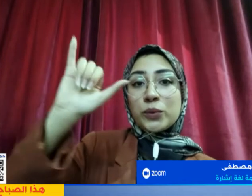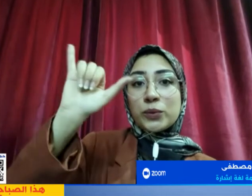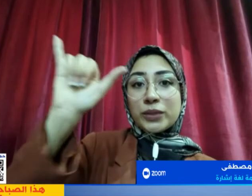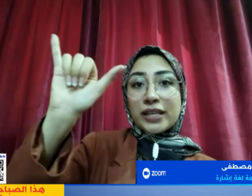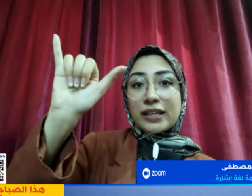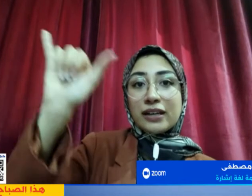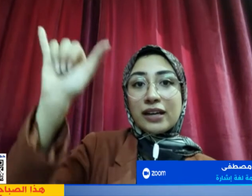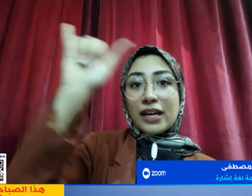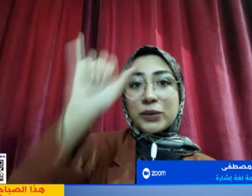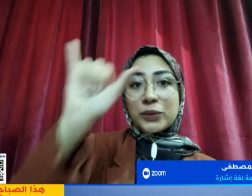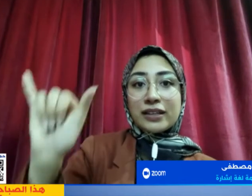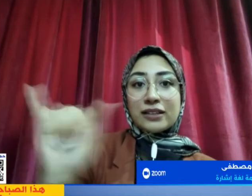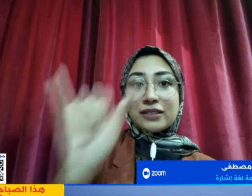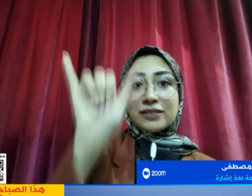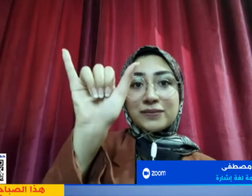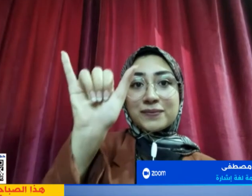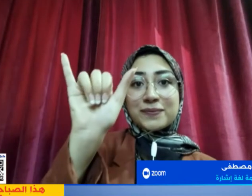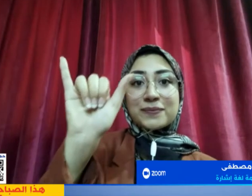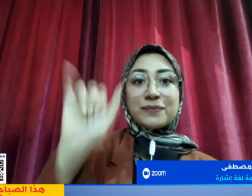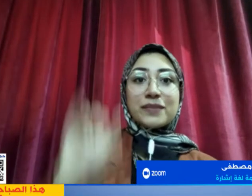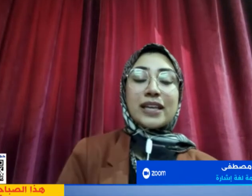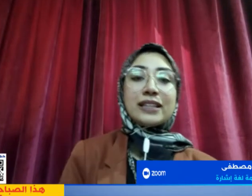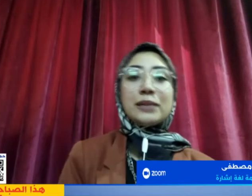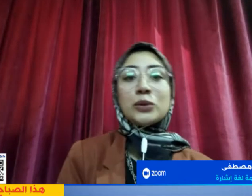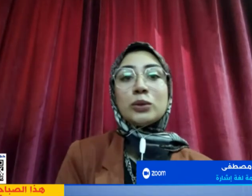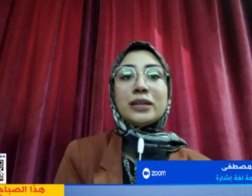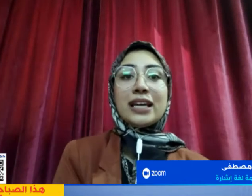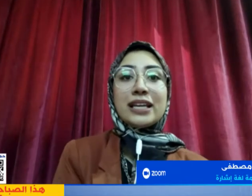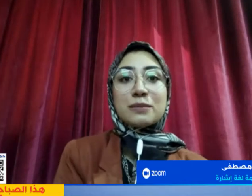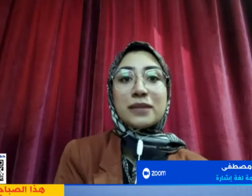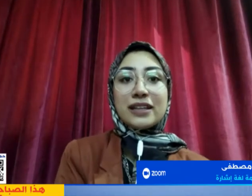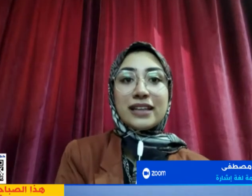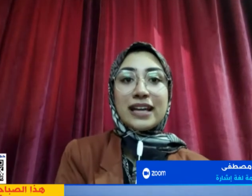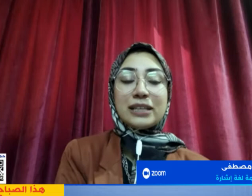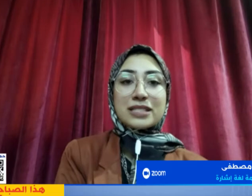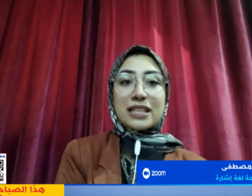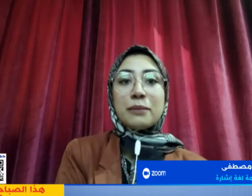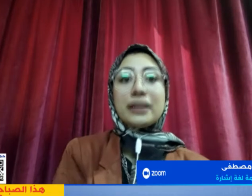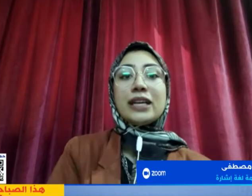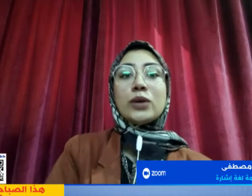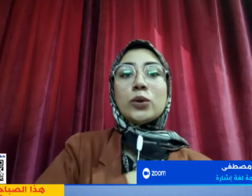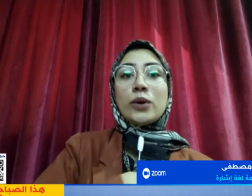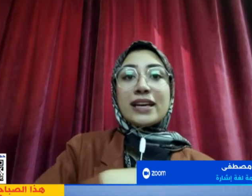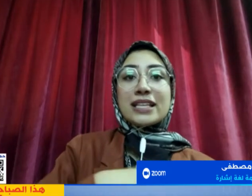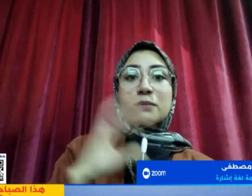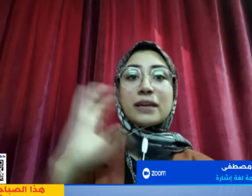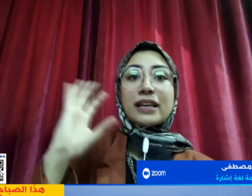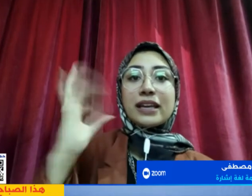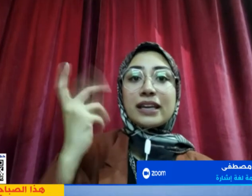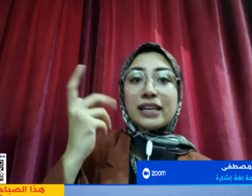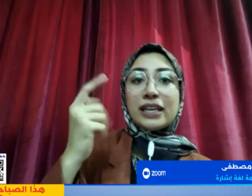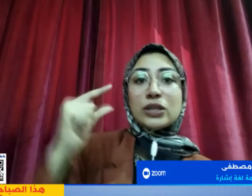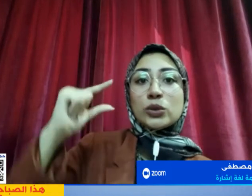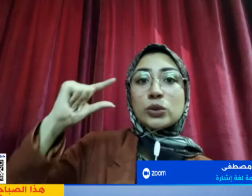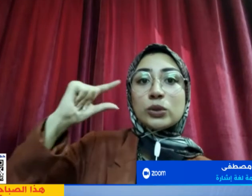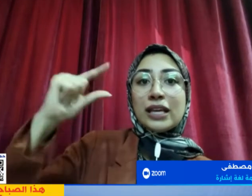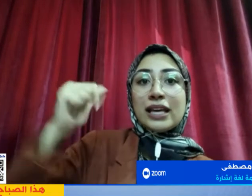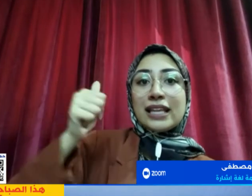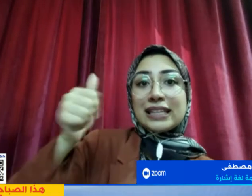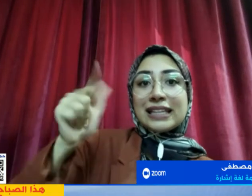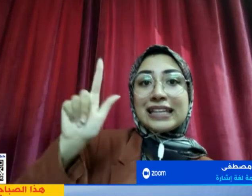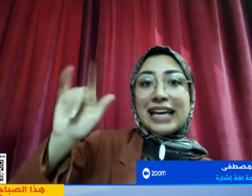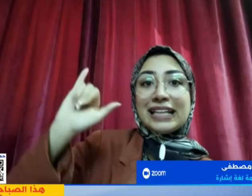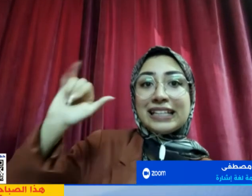واو، ي أو ي. جميل. دي بنقول منها الأسماء، يعني مثلا لما أجي أقول له اسمك إيه يرد